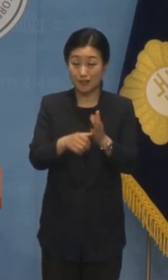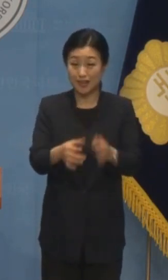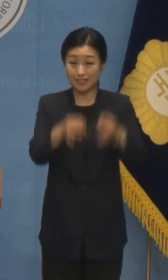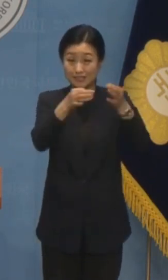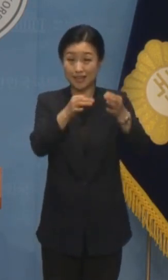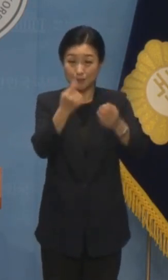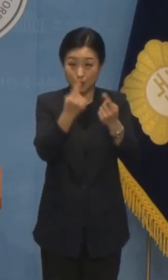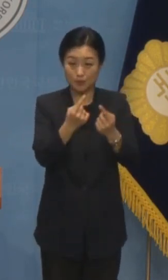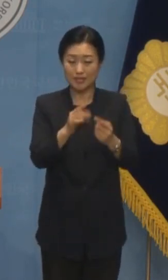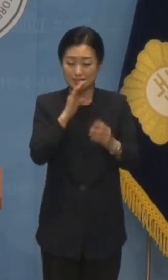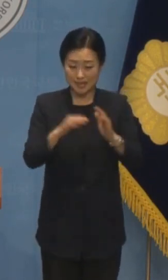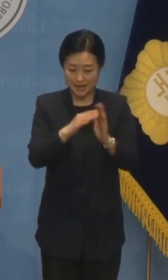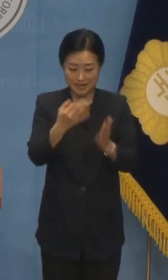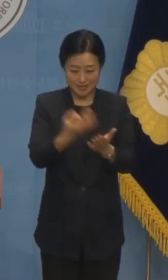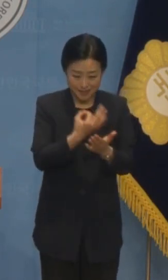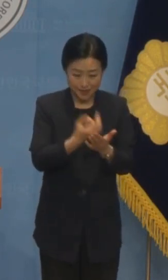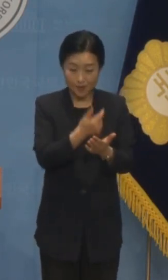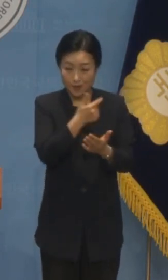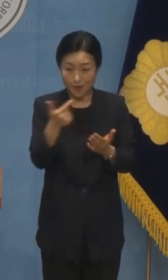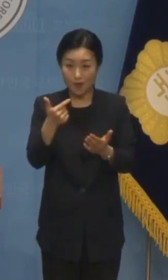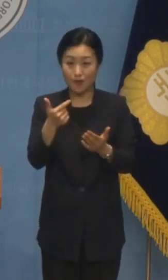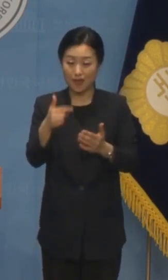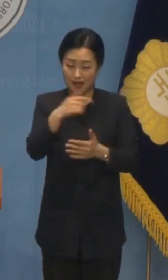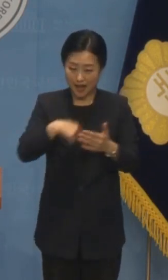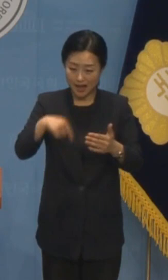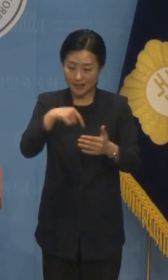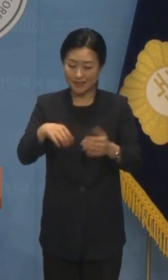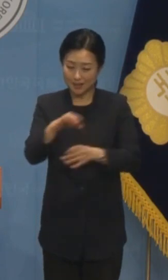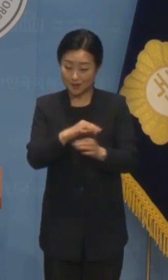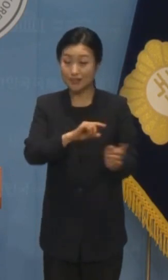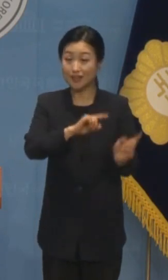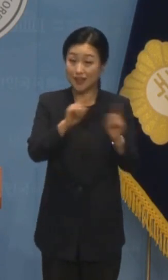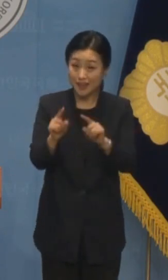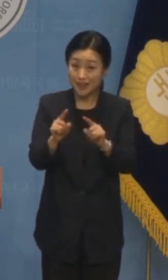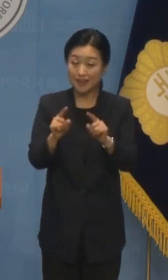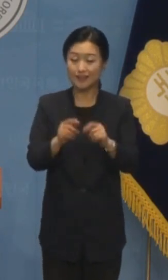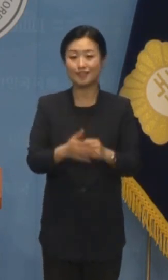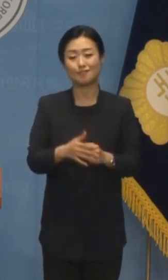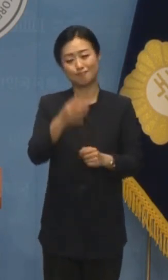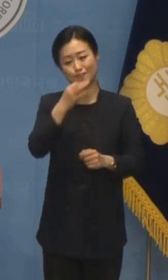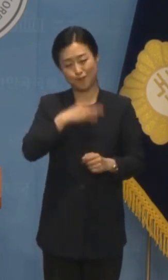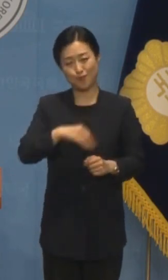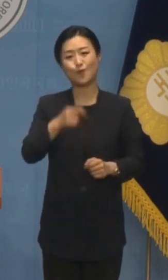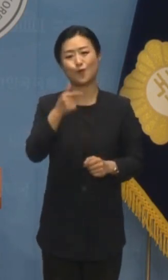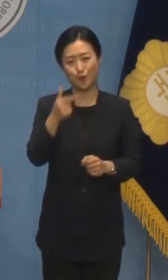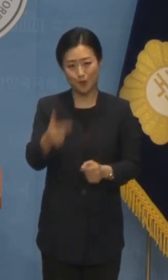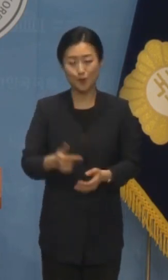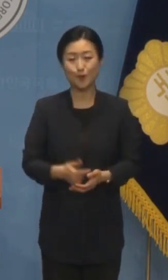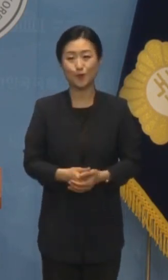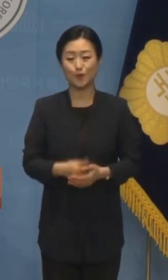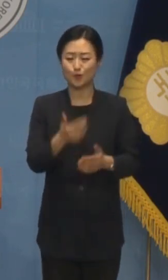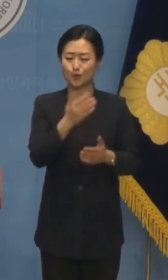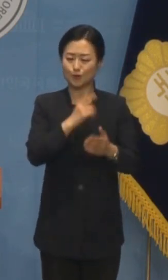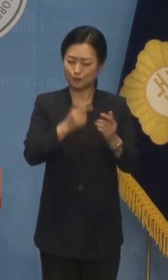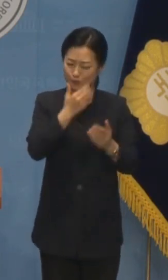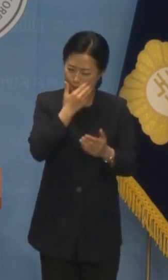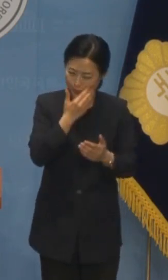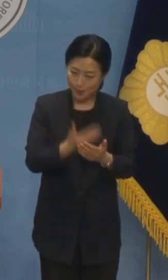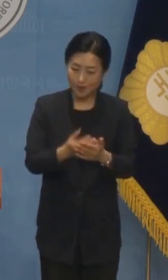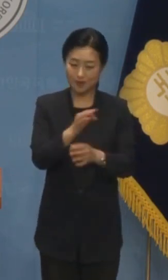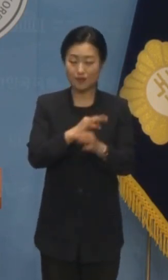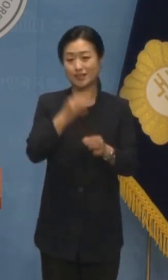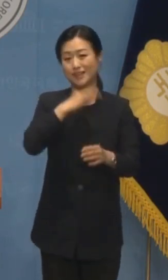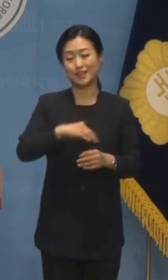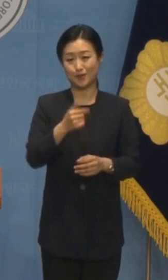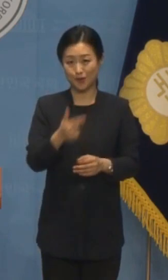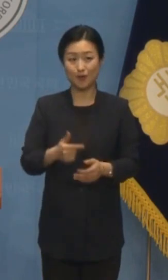가계의 실질소득 증가와 내수 진작, 경기 회복, 경제 성장 이런 효과가 훨씬 더 중요하고 경제적으로도 클